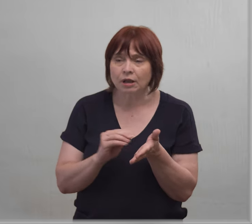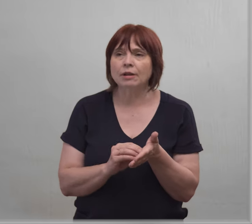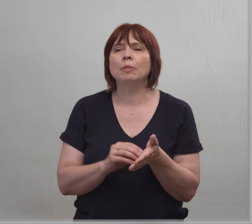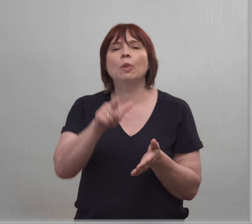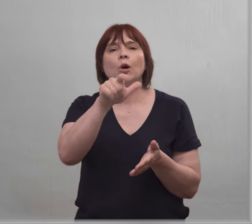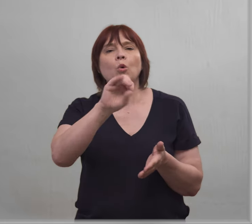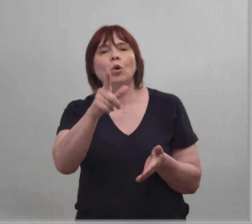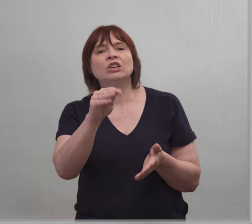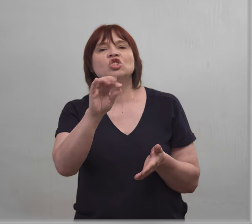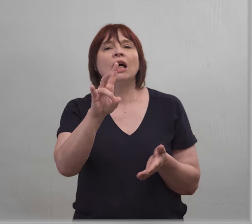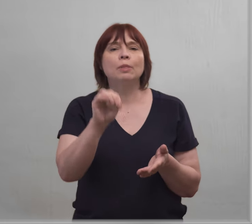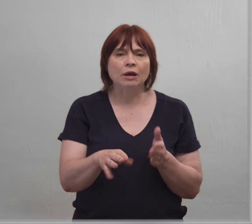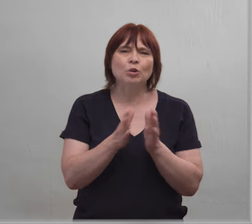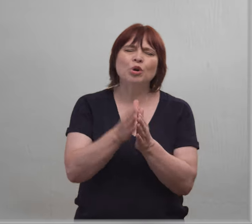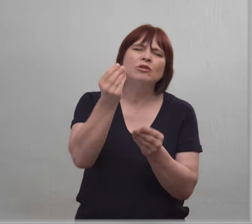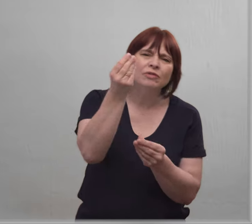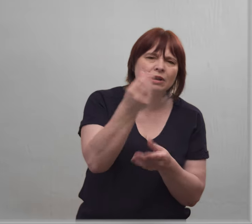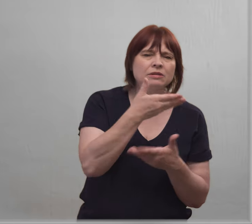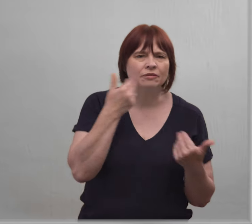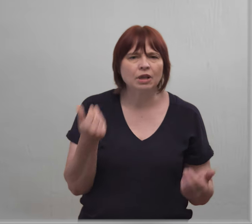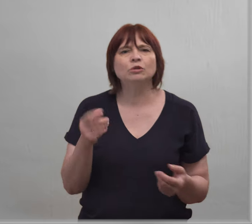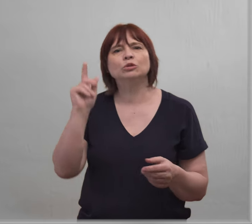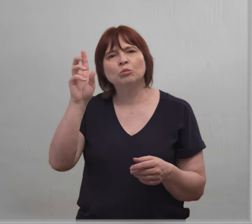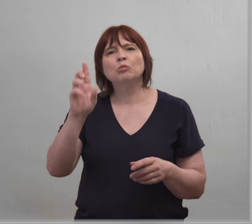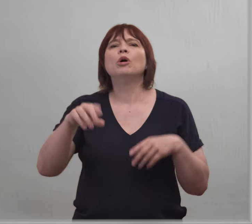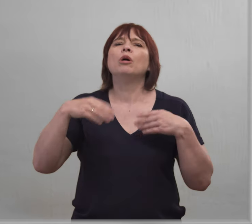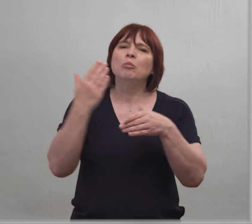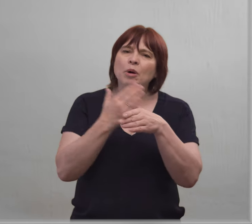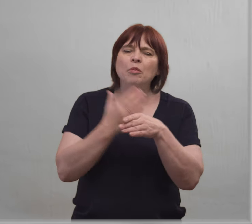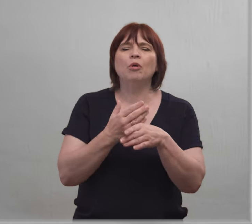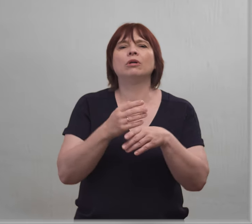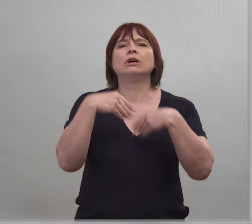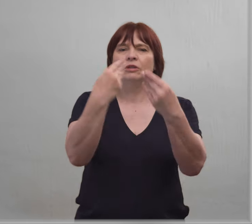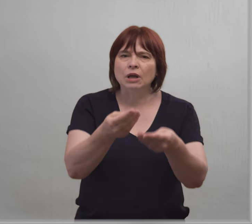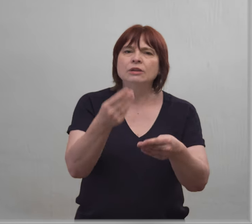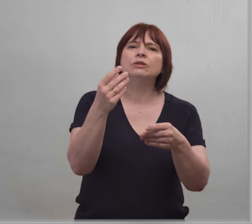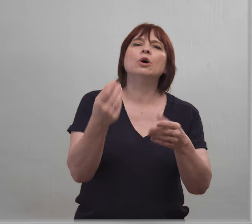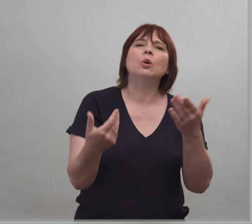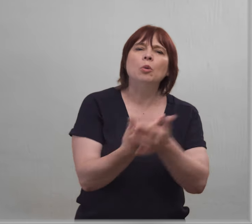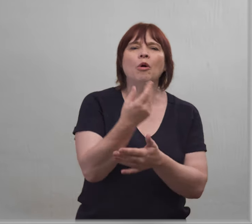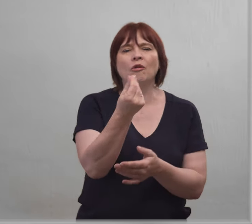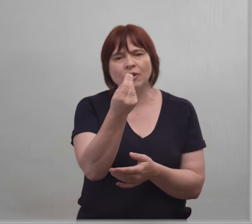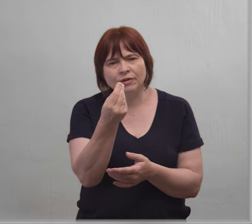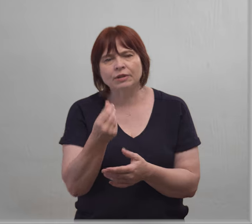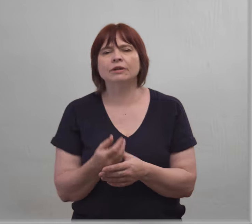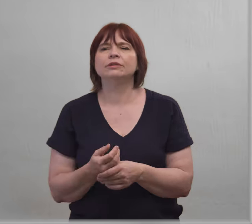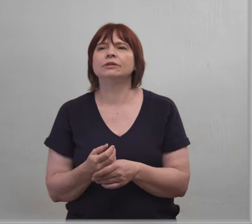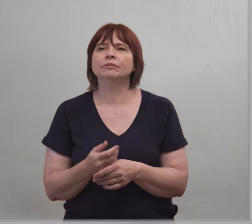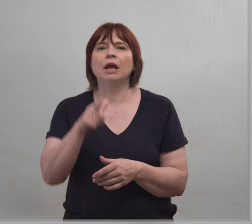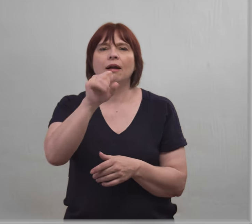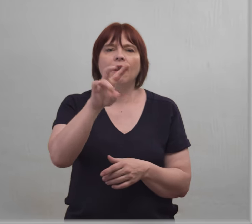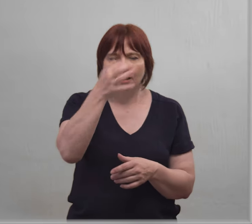Гульжанат, за финансы, чтобы Господь открыл источник доходов. Елена, за исцеление от головных болей. Галина,